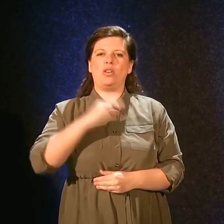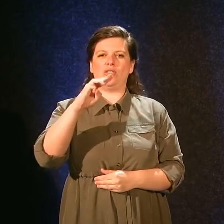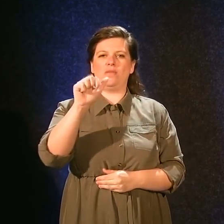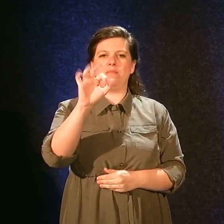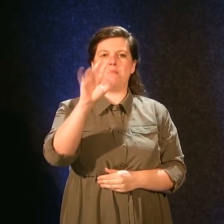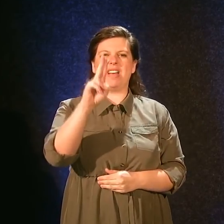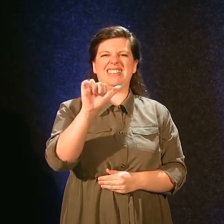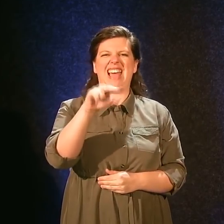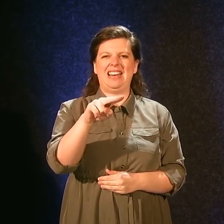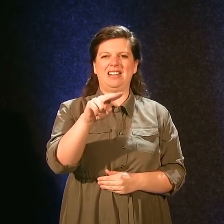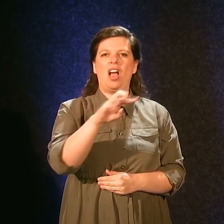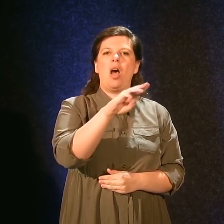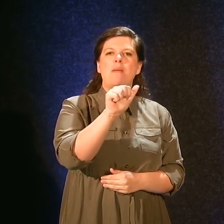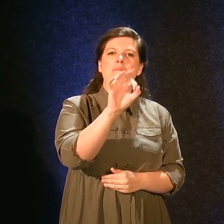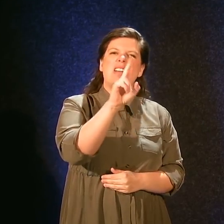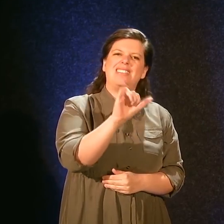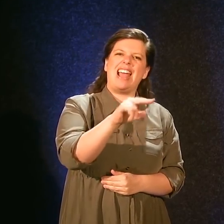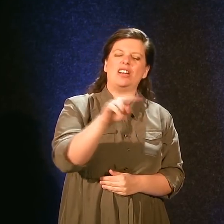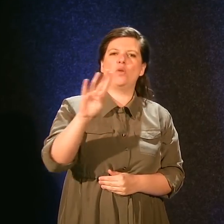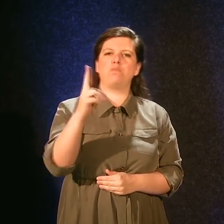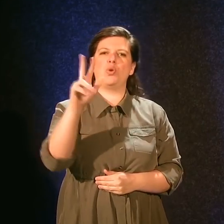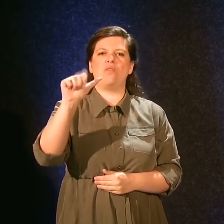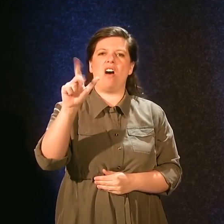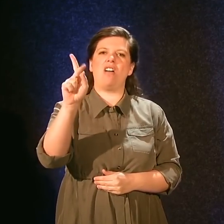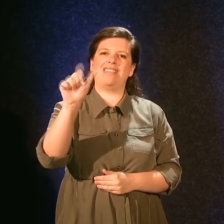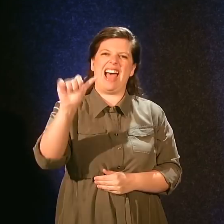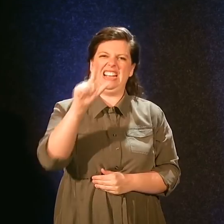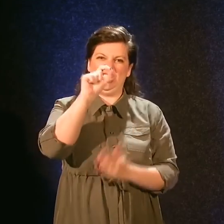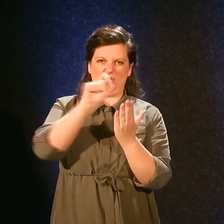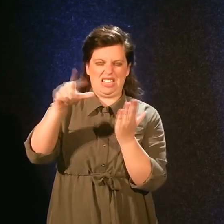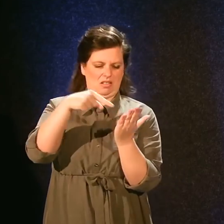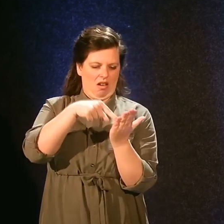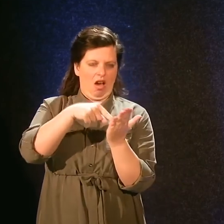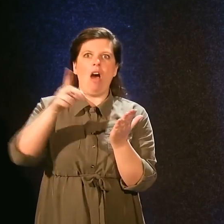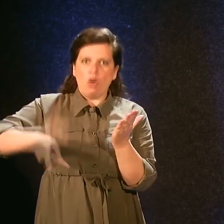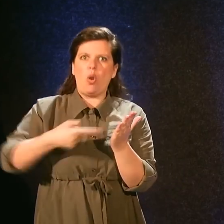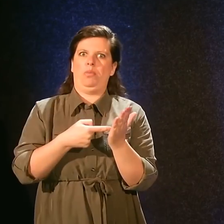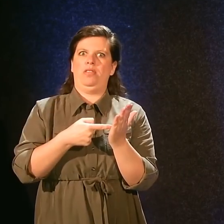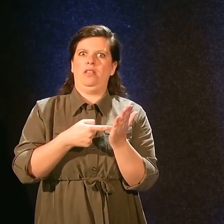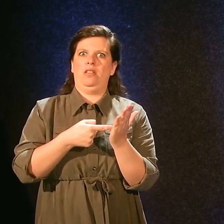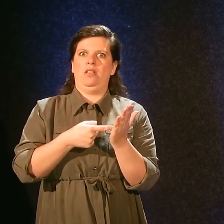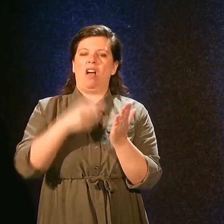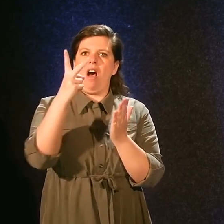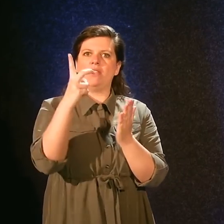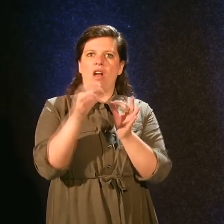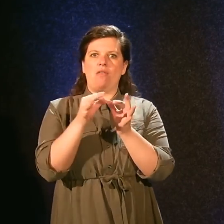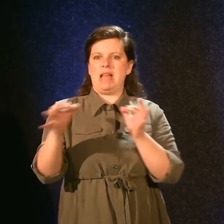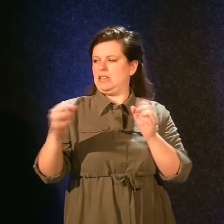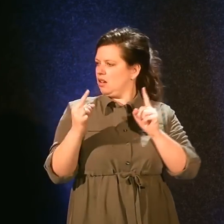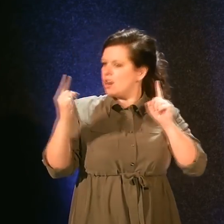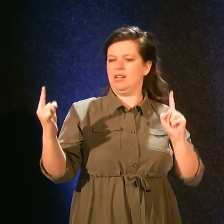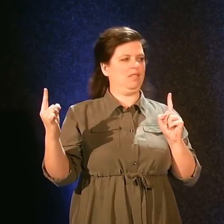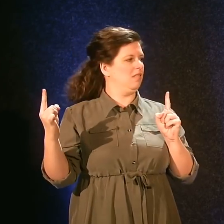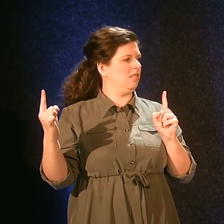raakt hier iets aan en denkt, ja, klopt. Die afstand maakt misschien dat we nog wel meer dan ooit verbonden voelen